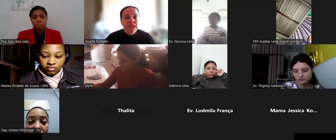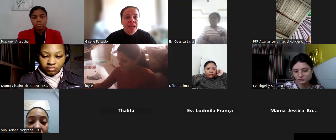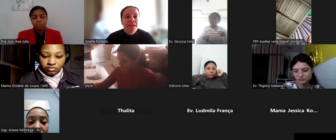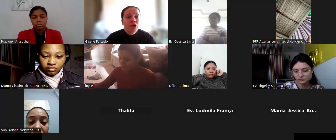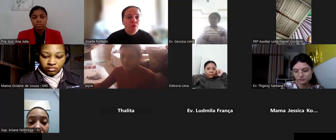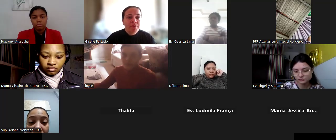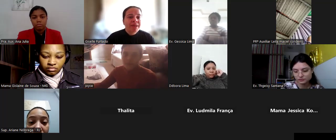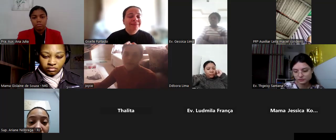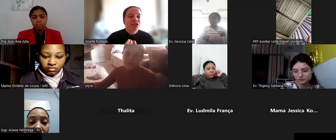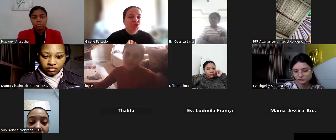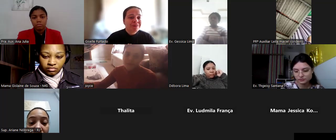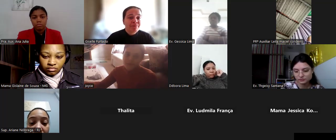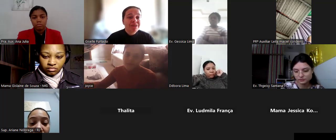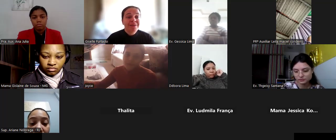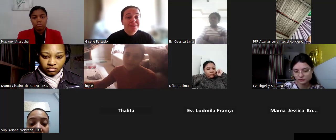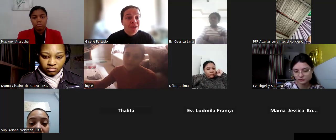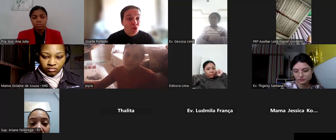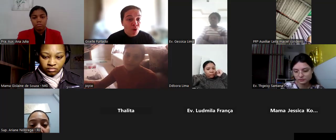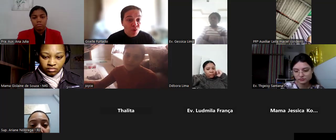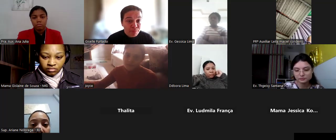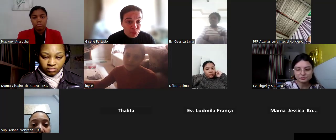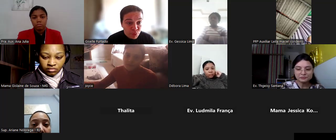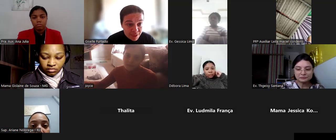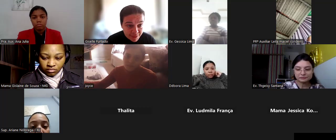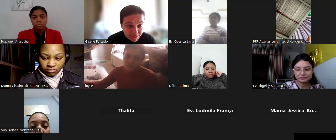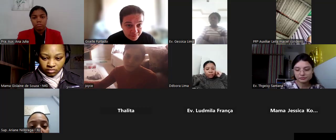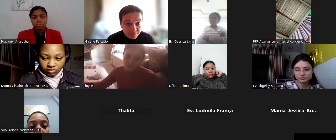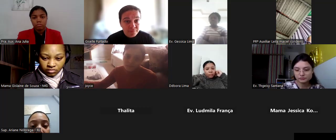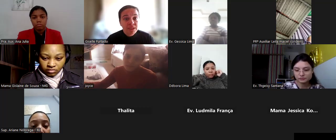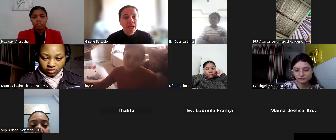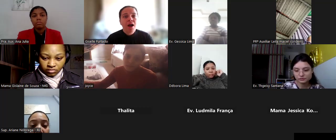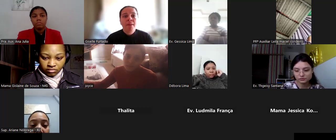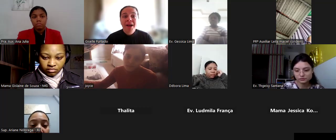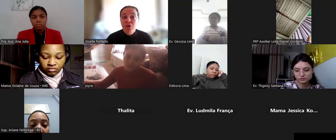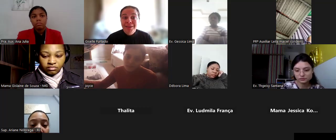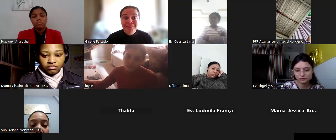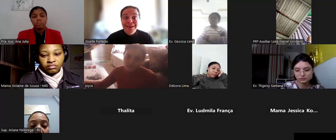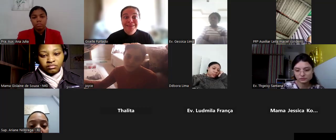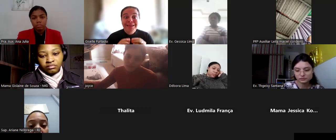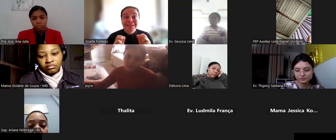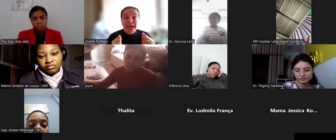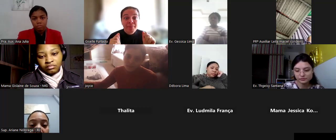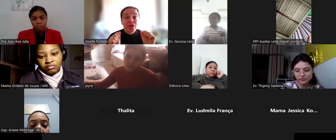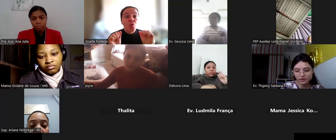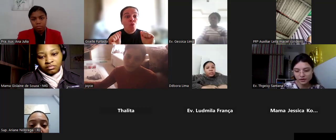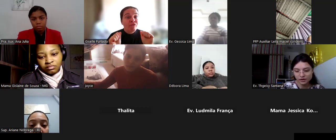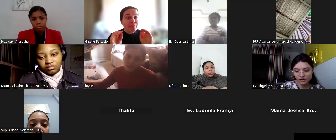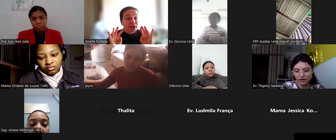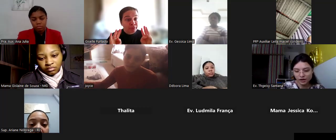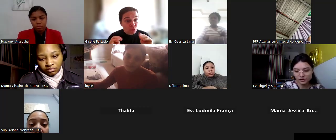né? Então, a primeira tentativa é saber se eles sabem alguma coisa em português, e a maioria deles, eles sabem o alfabeto